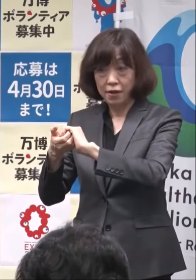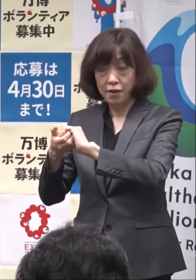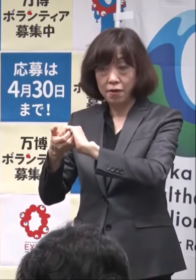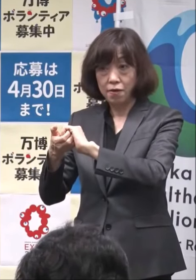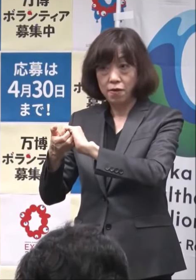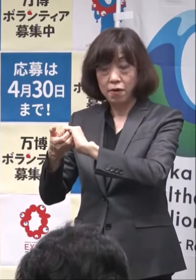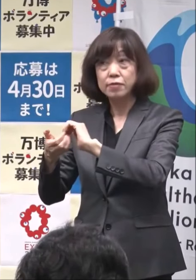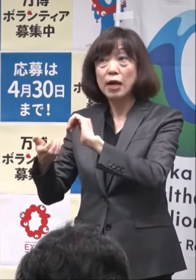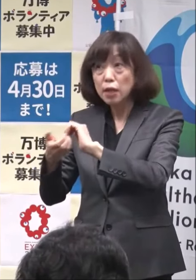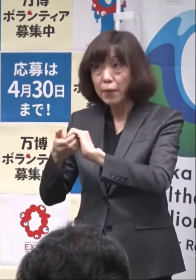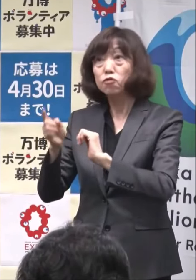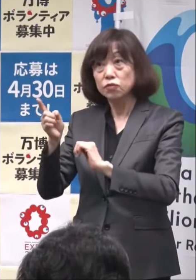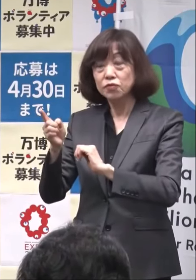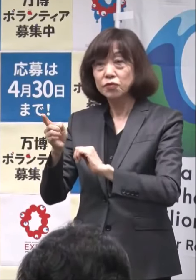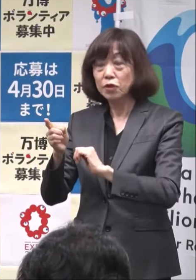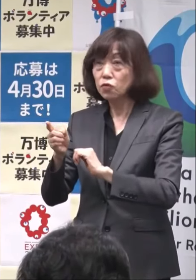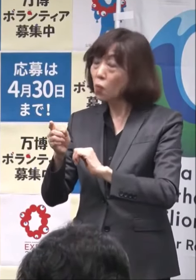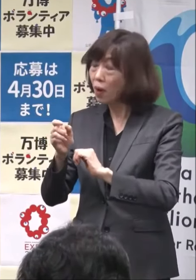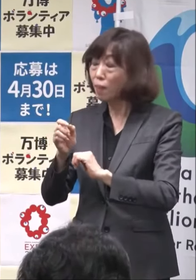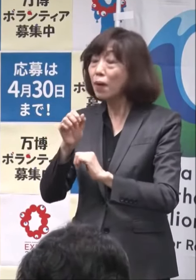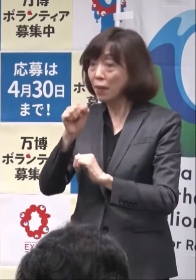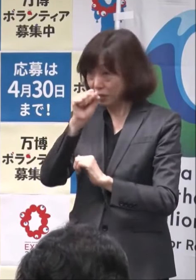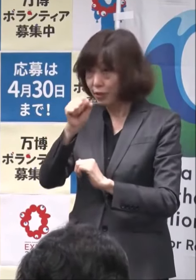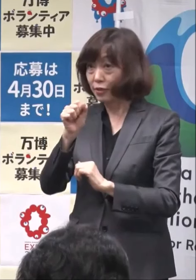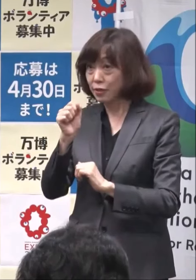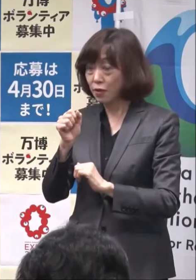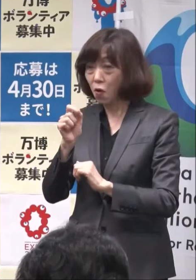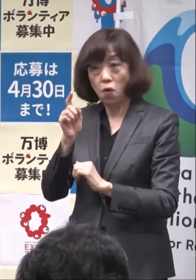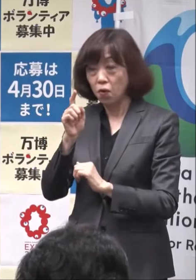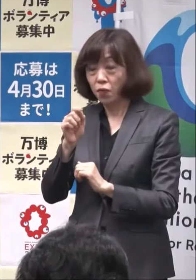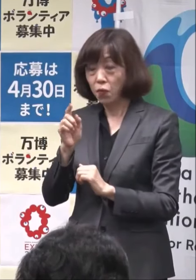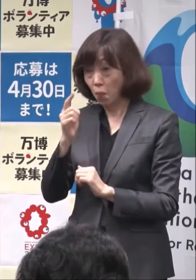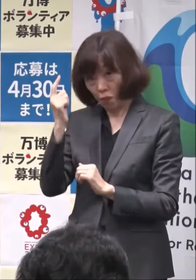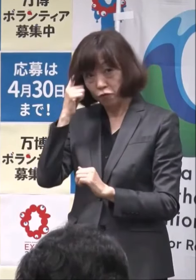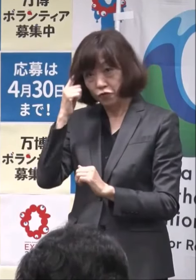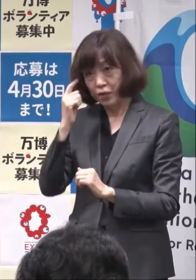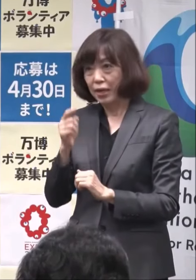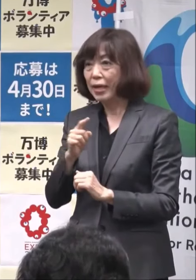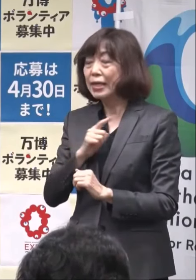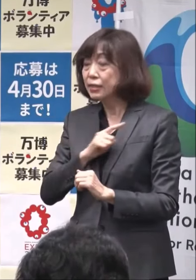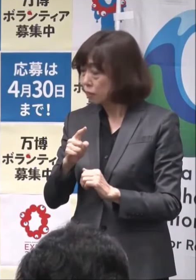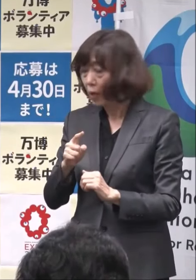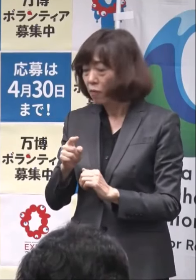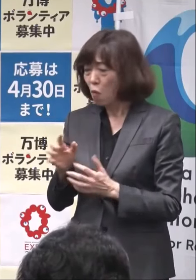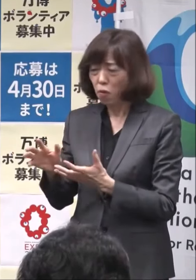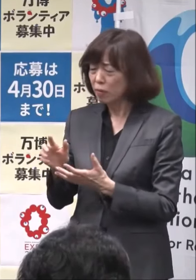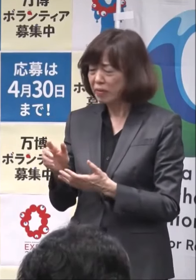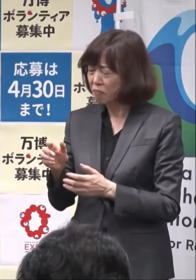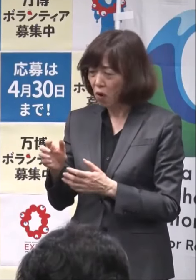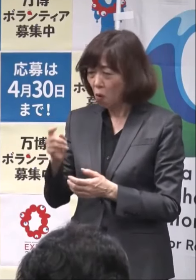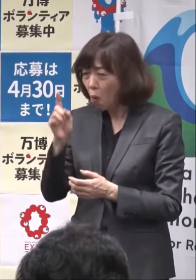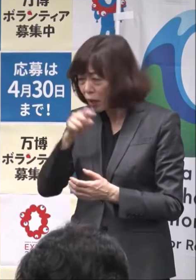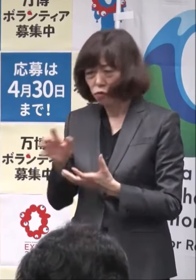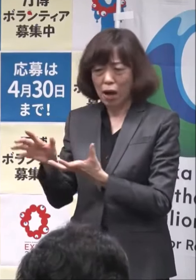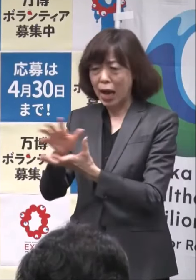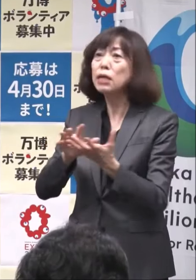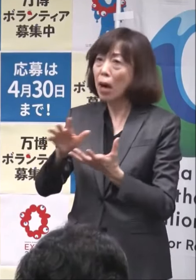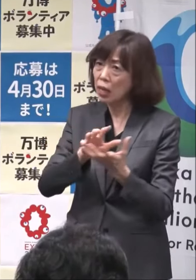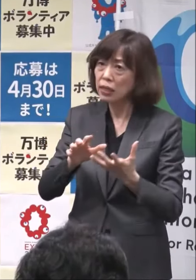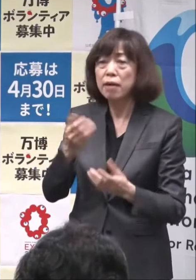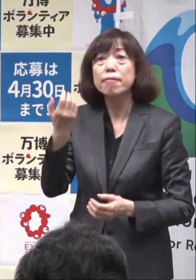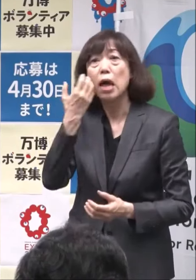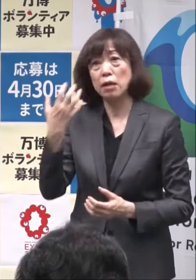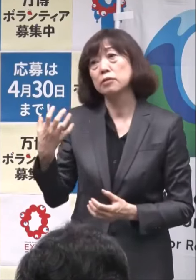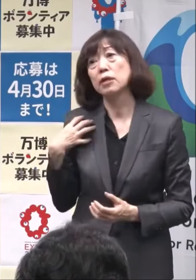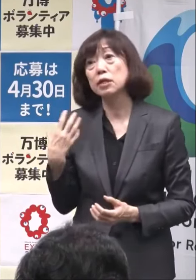はそんなに悪いことではないと思っています。一番良くないのは権限と責任が不明確になって誰が責任者か分からない中